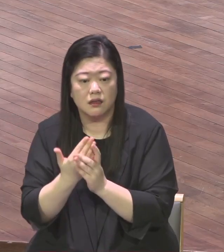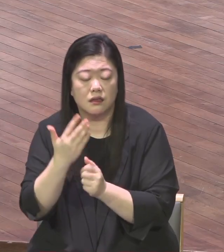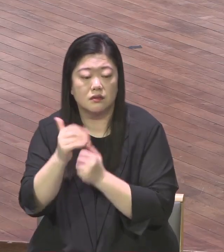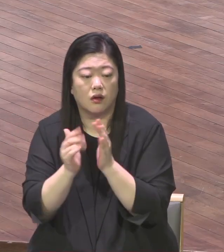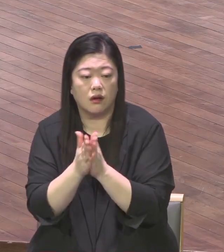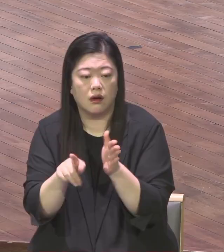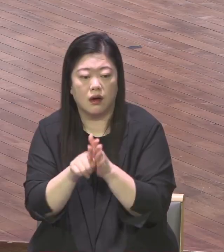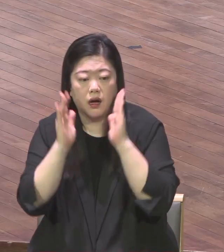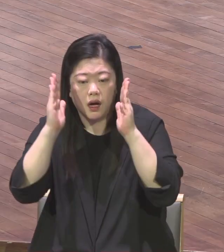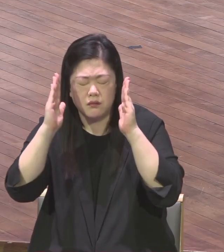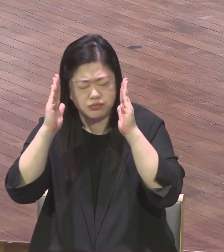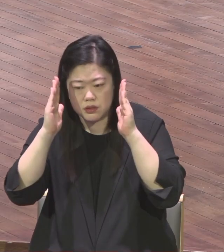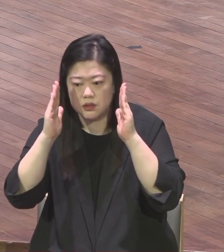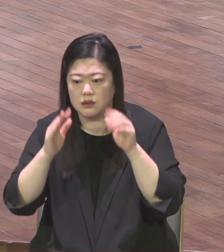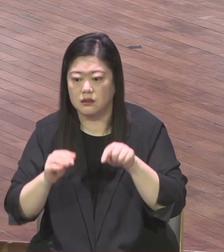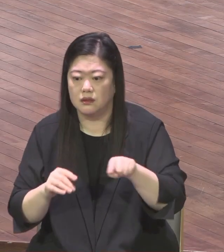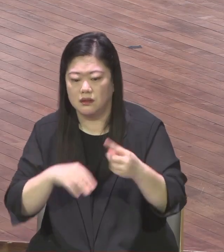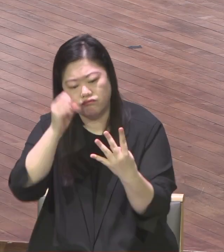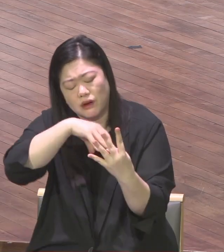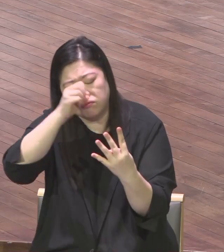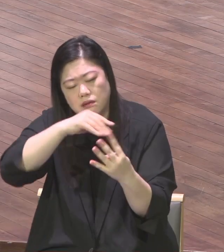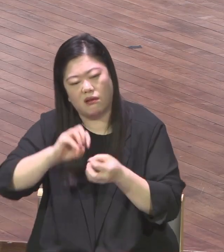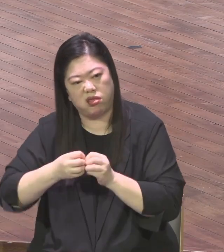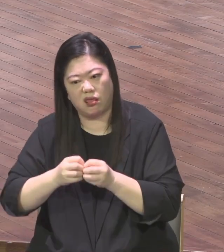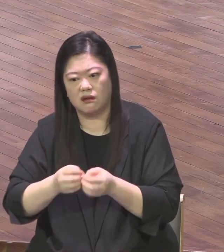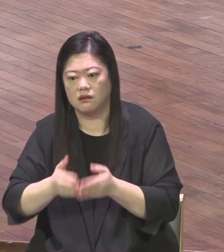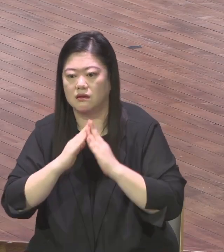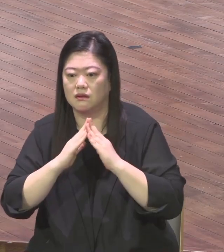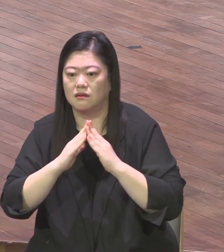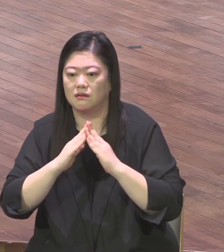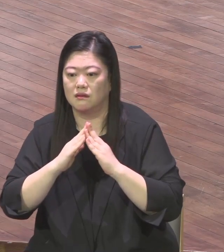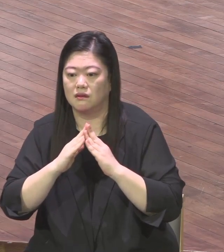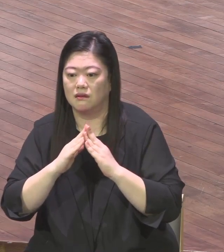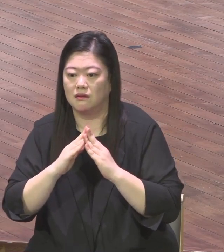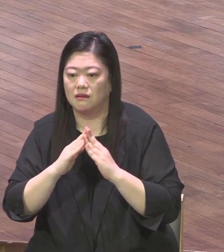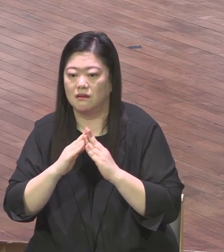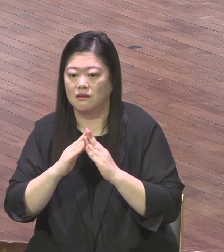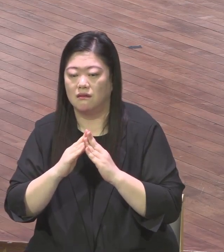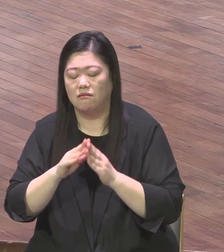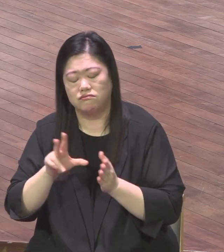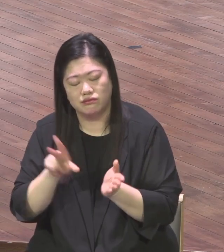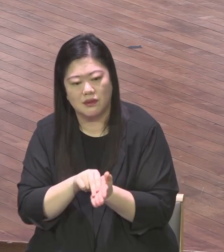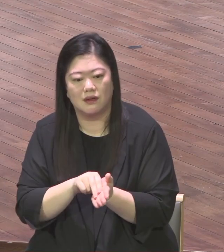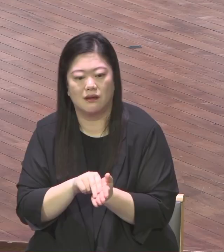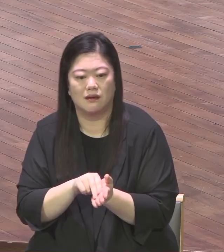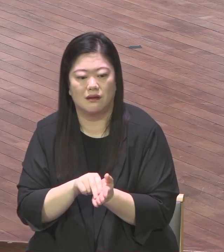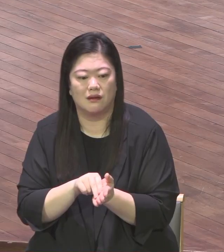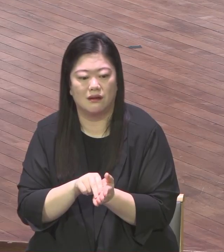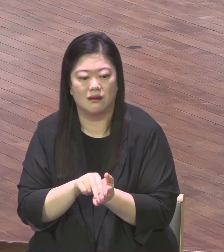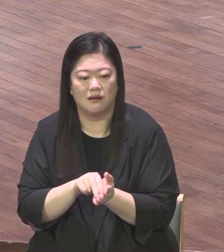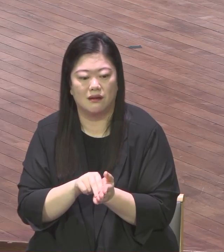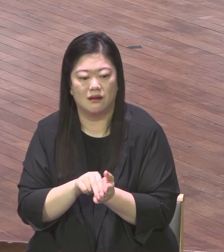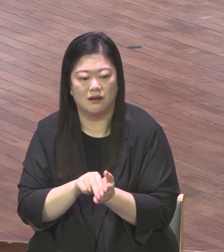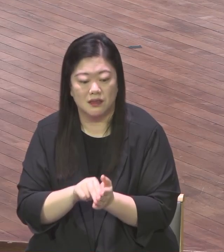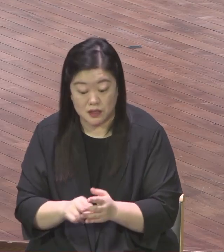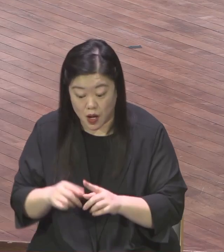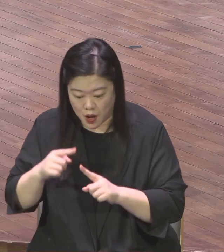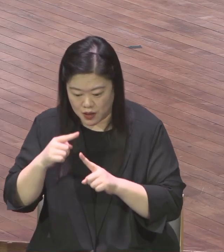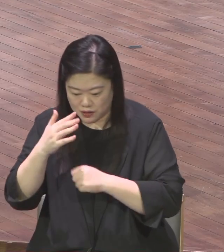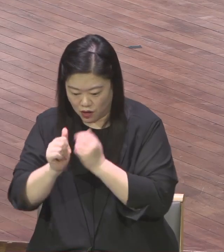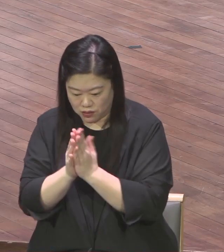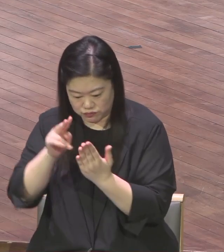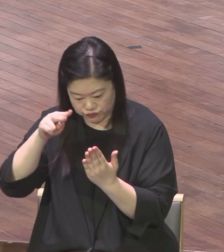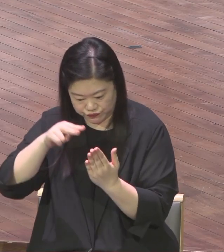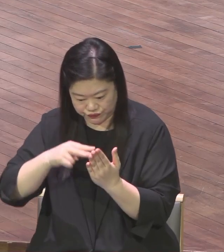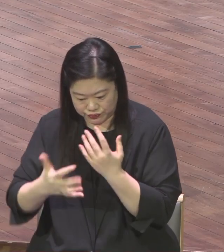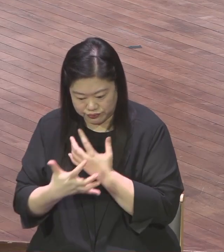가감하죠. 성경을. 이런 사람들 특징이 그렇습니다. 자기 마음대로 해석하죠. 본인들의 교리를 합리화시키고 교주를